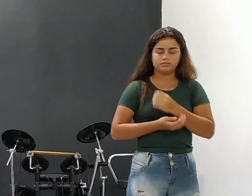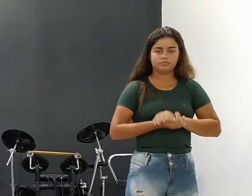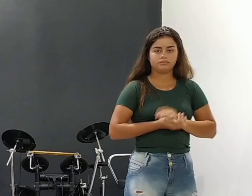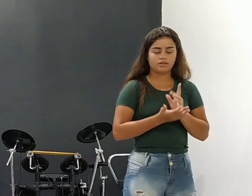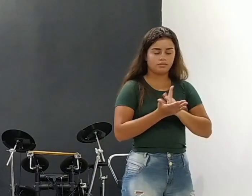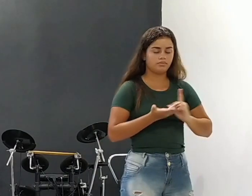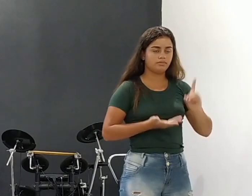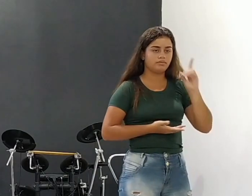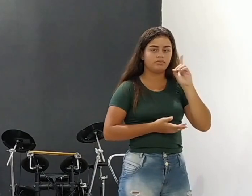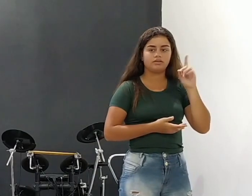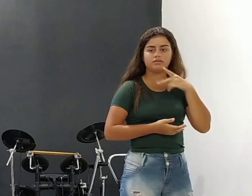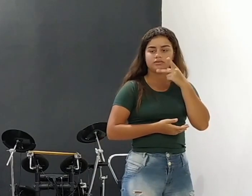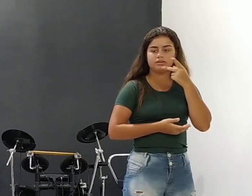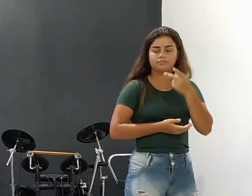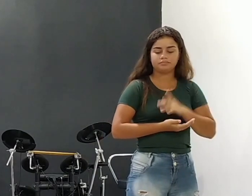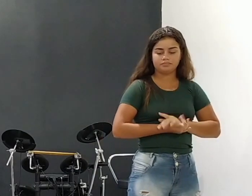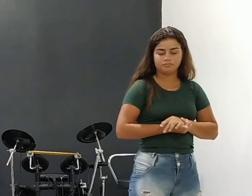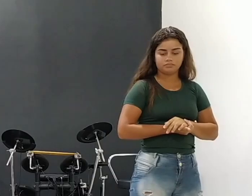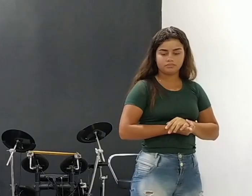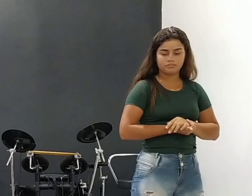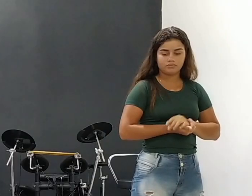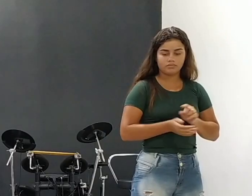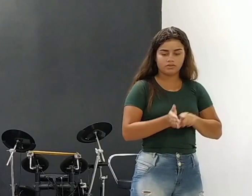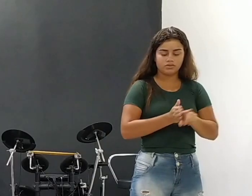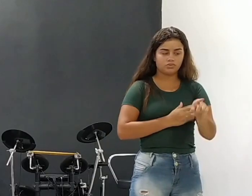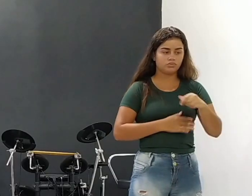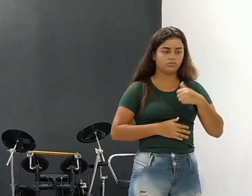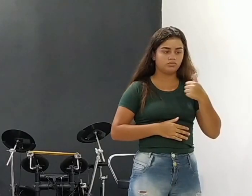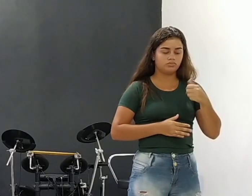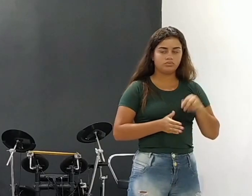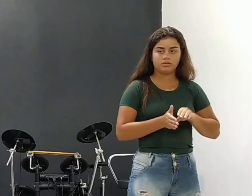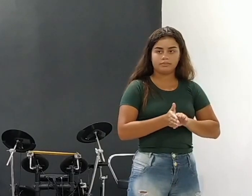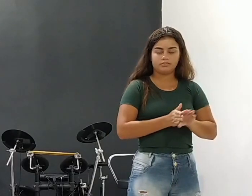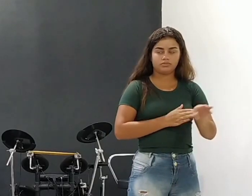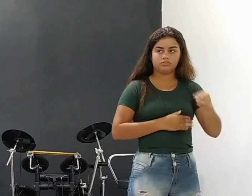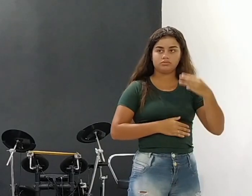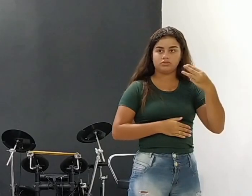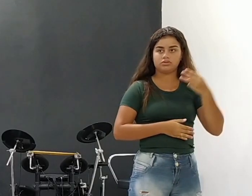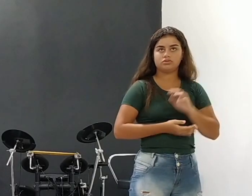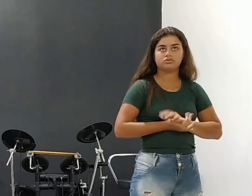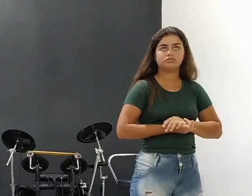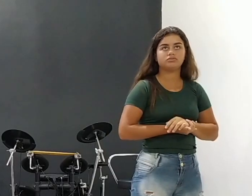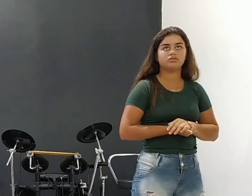homem, versículo 1 do capítulo 3: